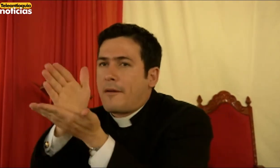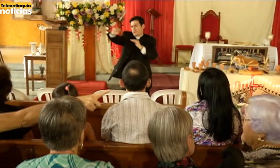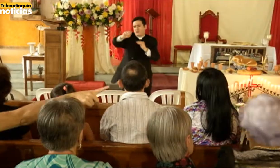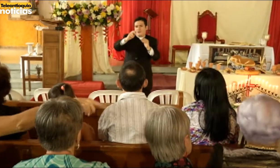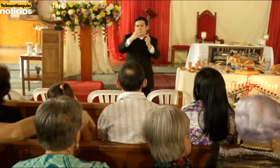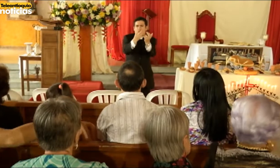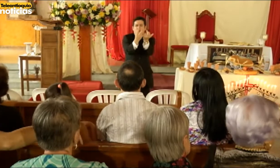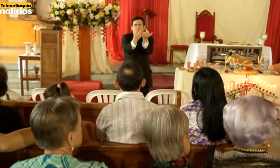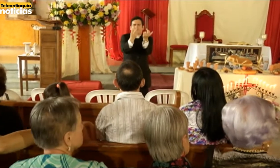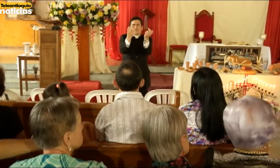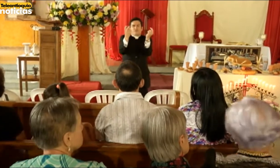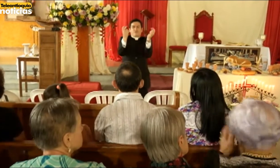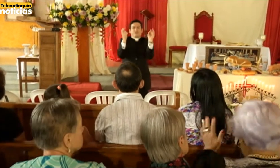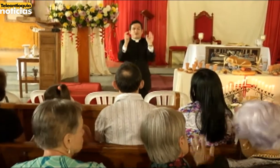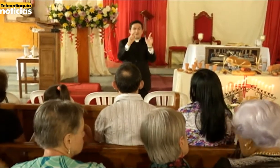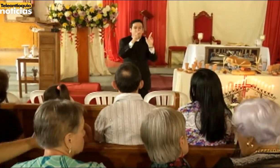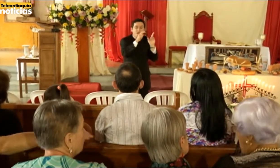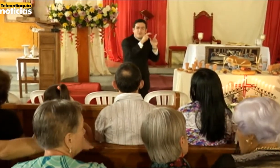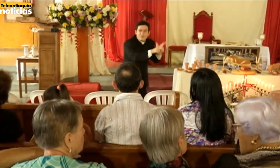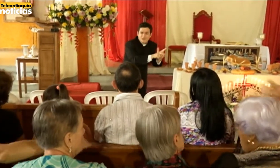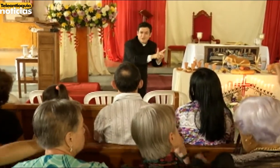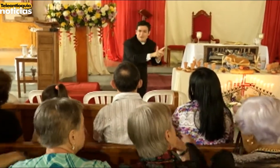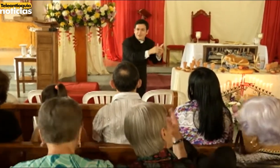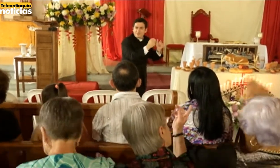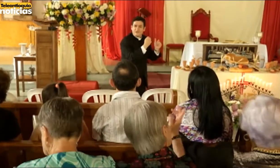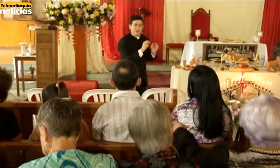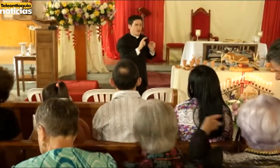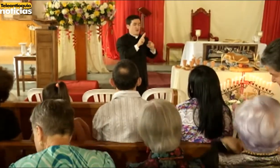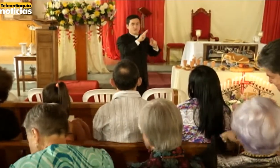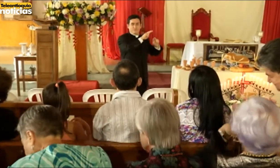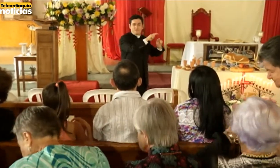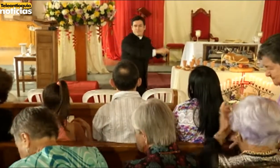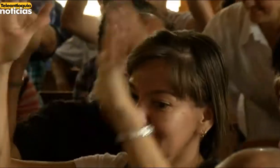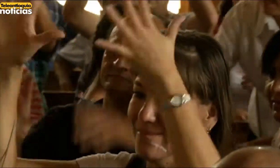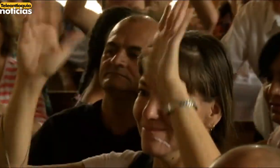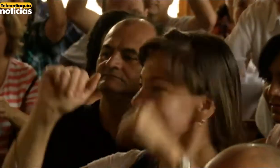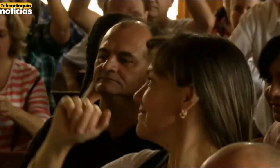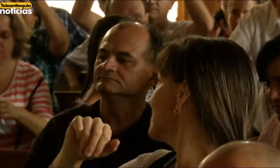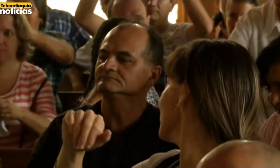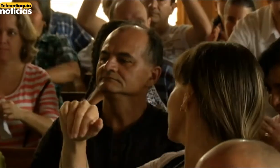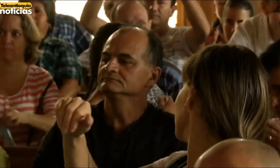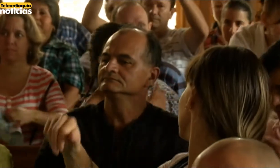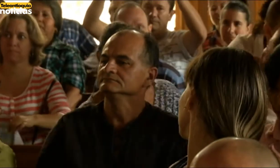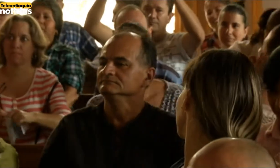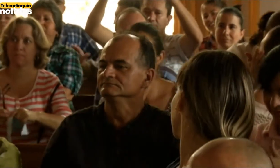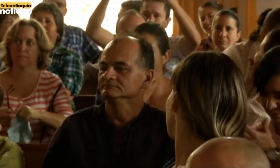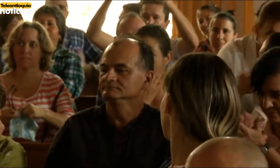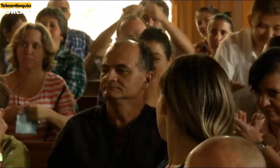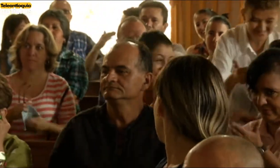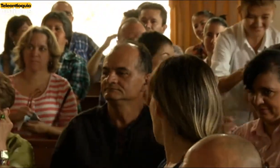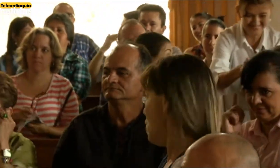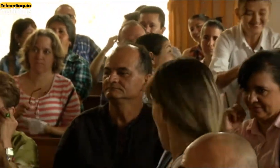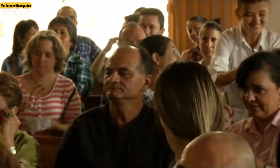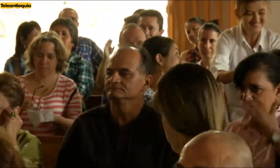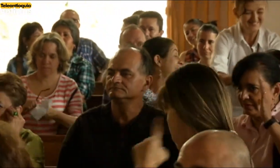y hace 14 que realiza esta labor desde entonces cada vez llegan más feligreses con esta discapacidad a la celebración de la semana santa